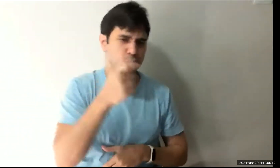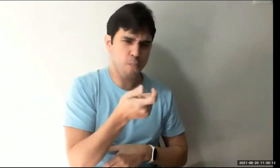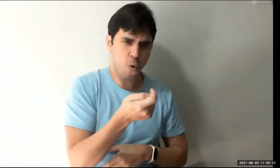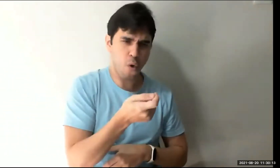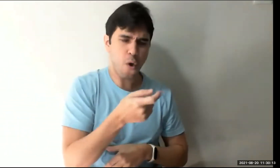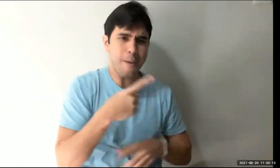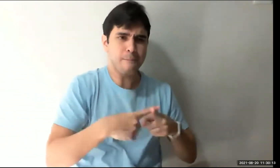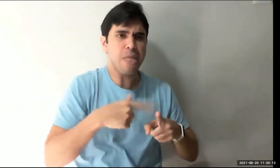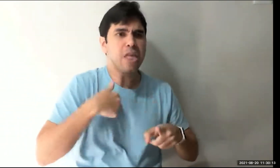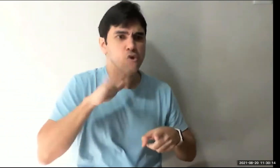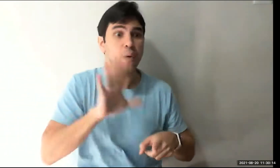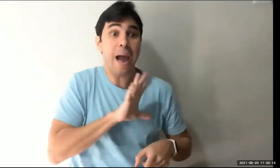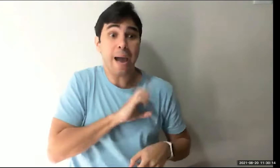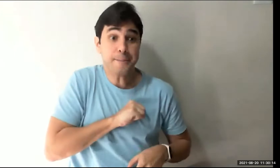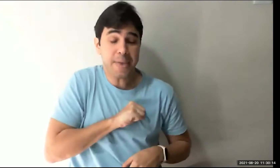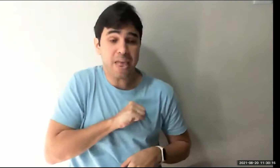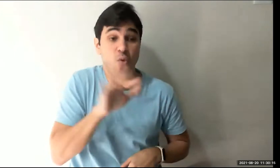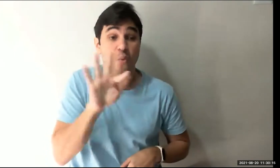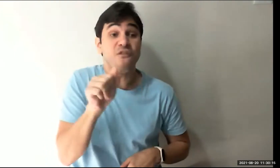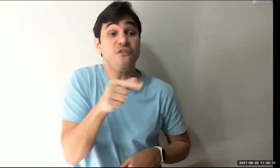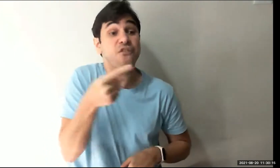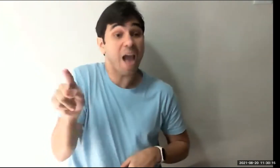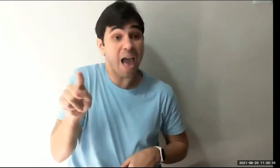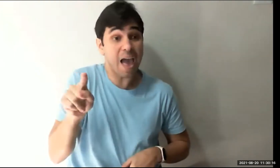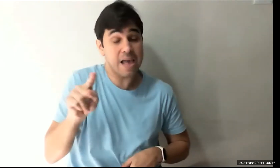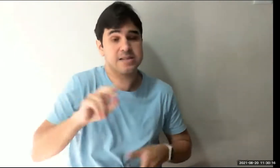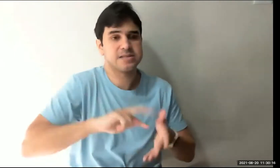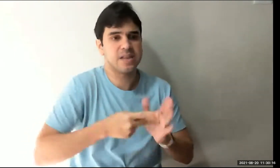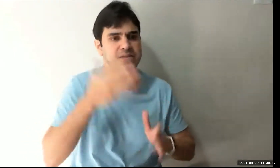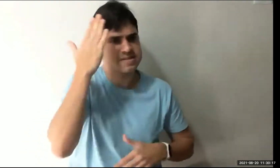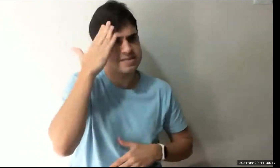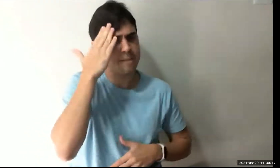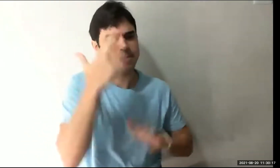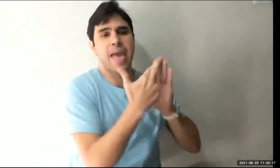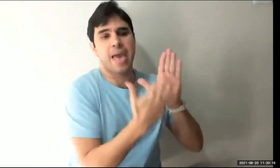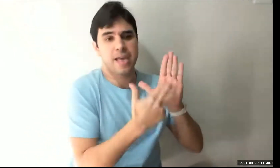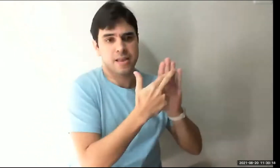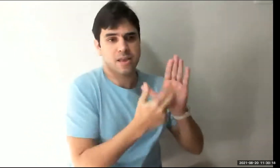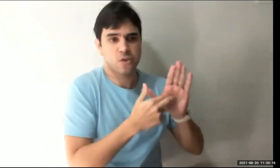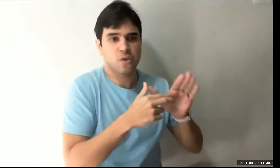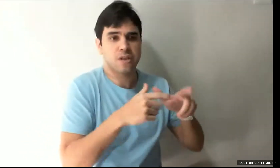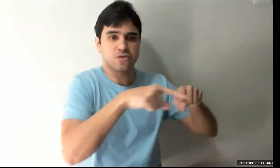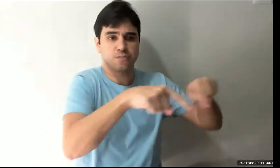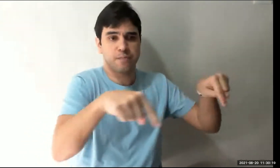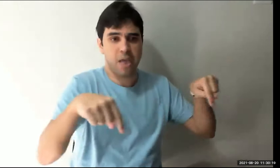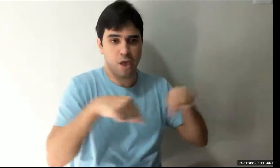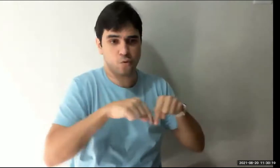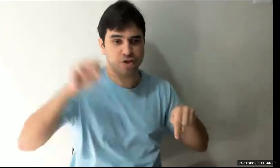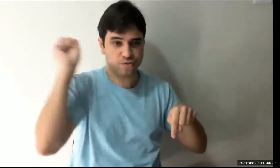que você acha? Na verdade, eu tenho um foco mais aprofundado quanto federação, sabe? Pensando nas regras